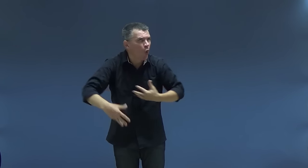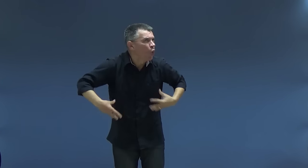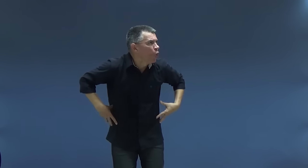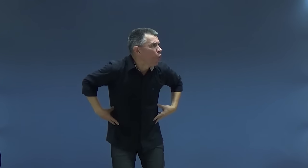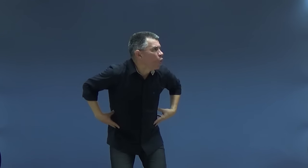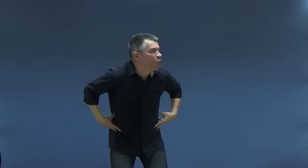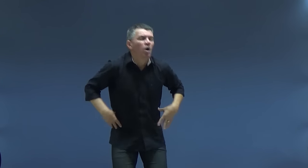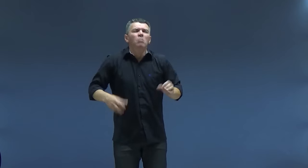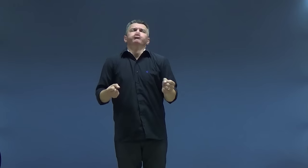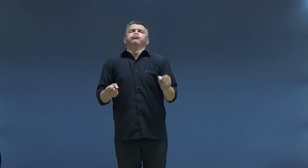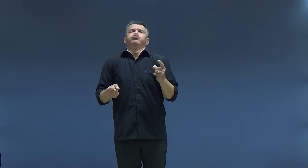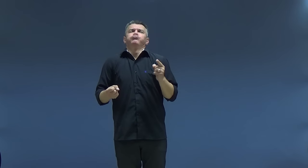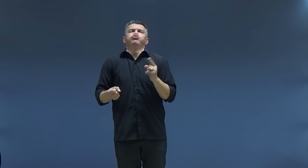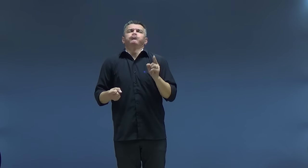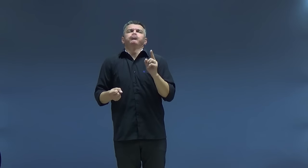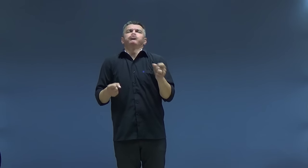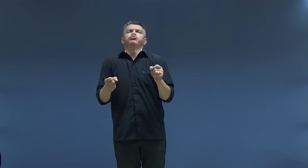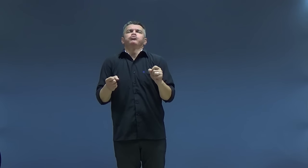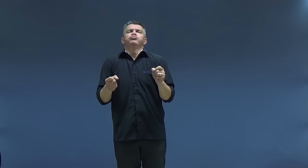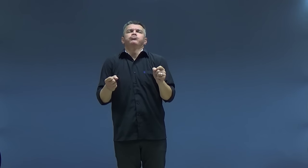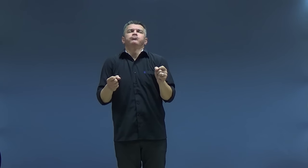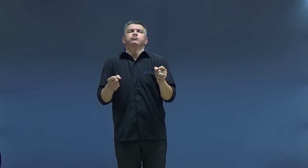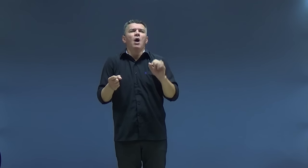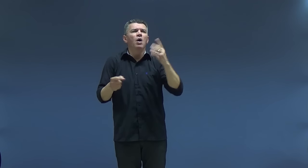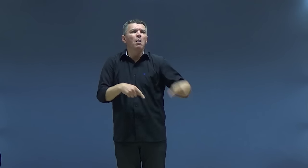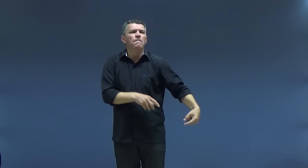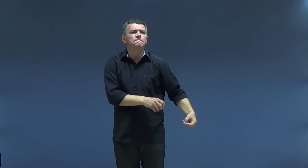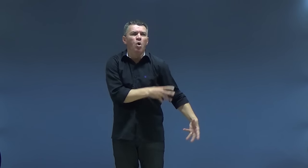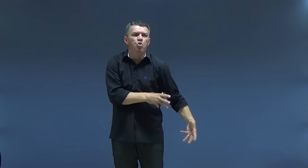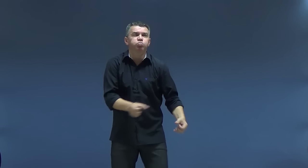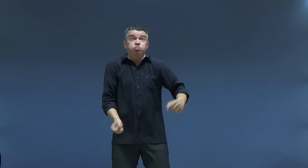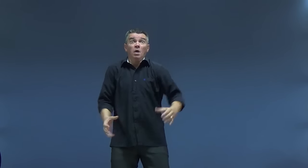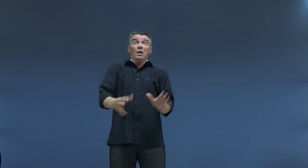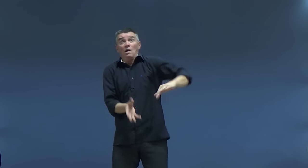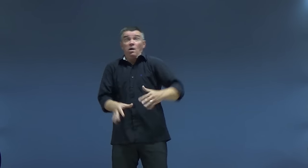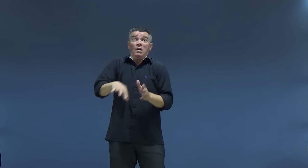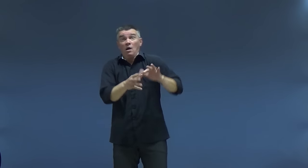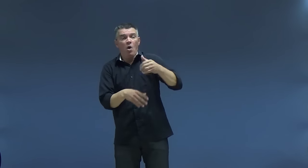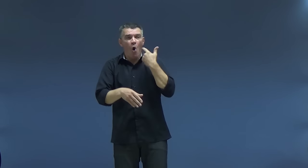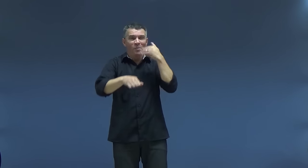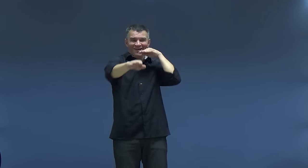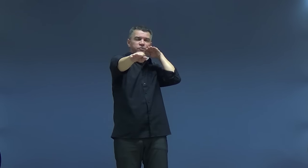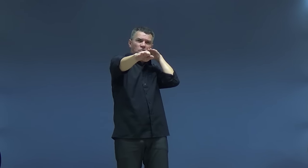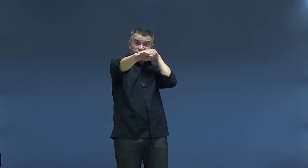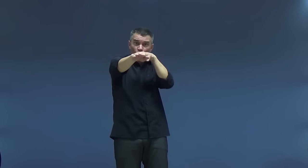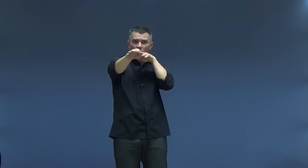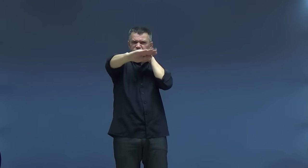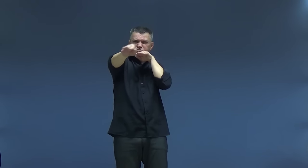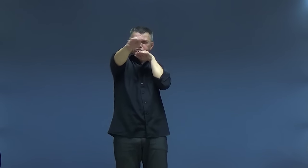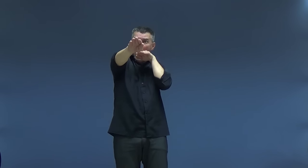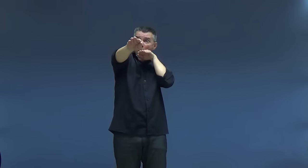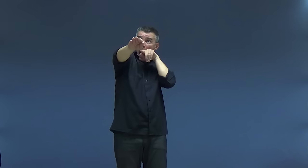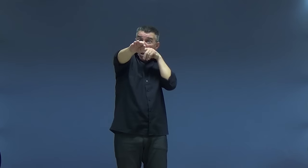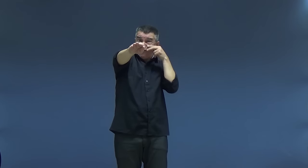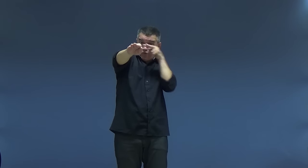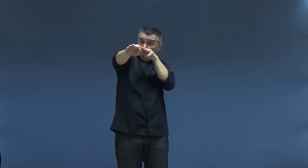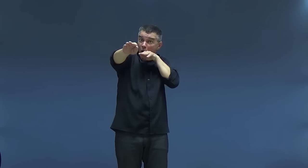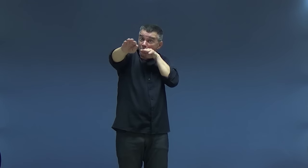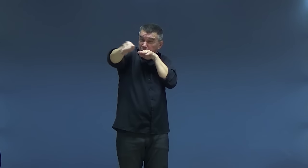viajando, e já aconteceu, gente, eu tava viajando ali, né, do pneu estourar, alguma coisa, né. Eu